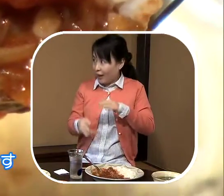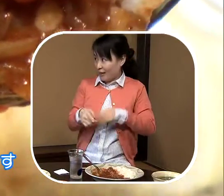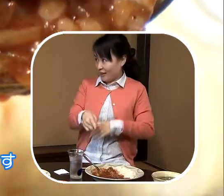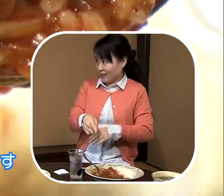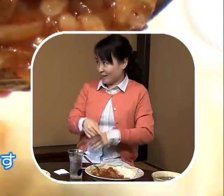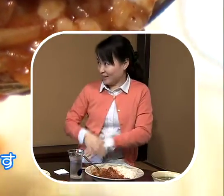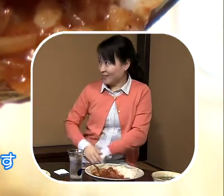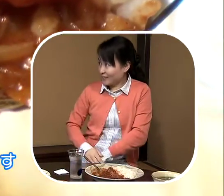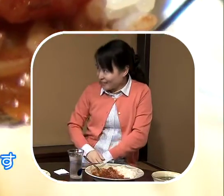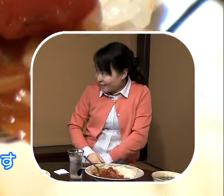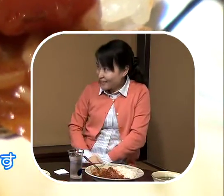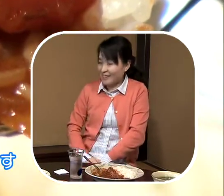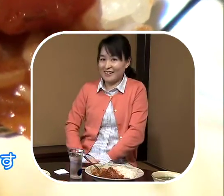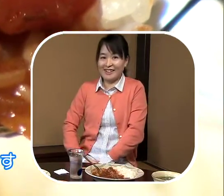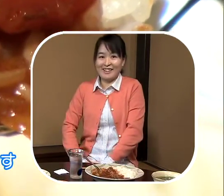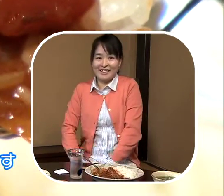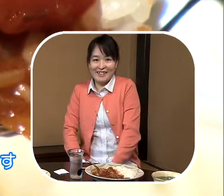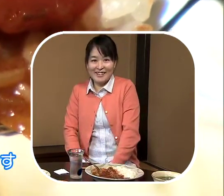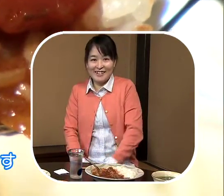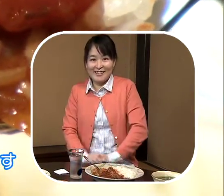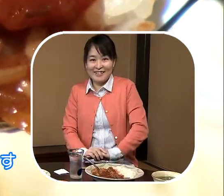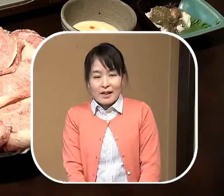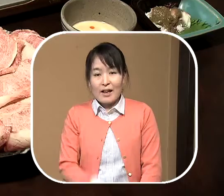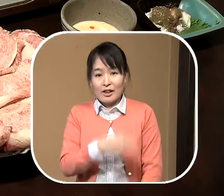ていて味わい深いです。